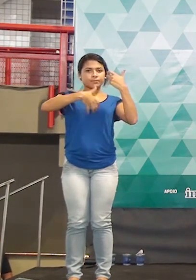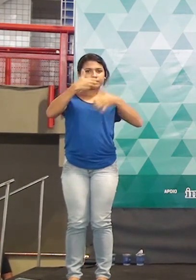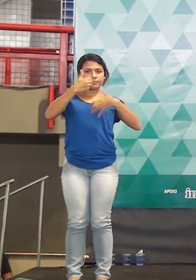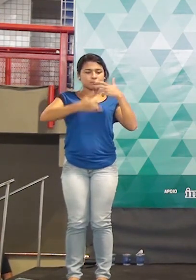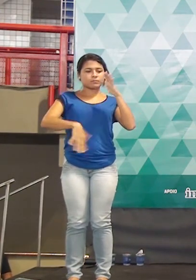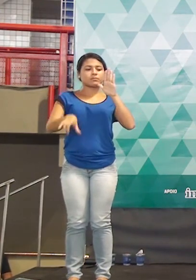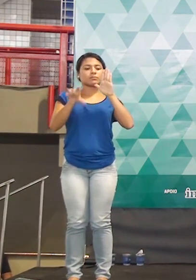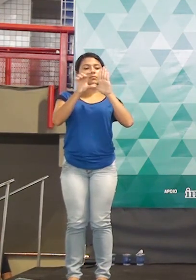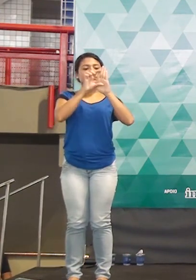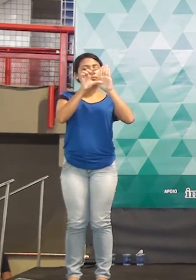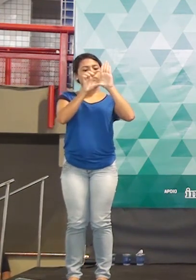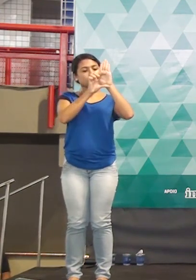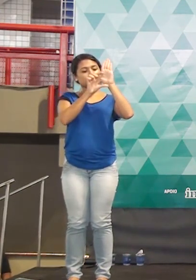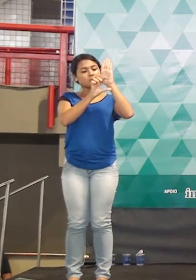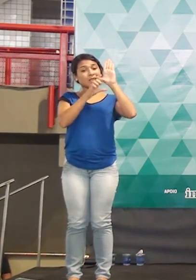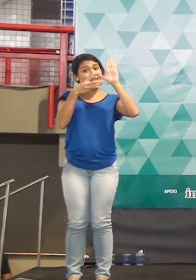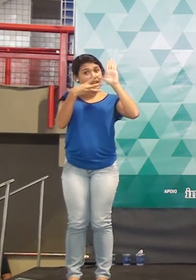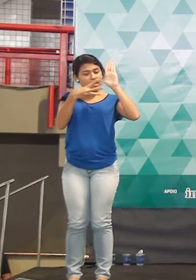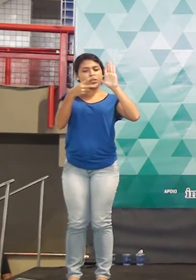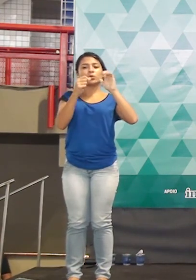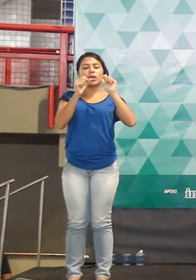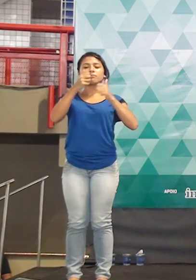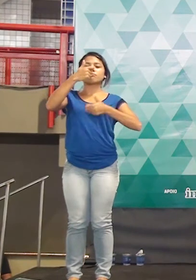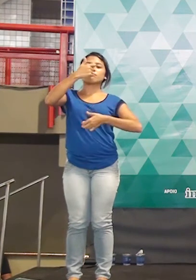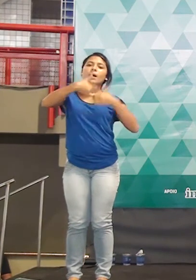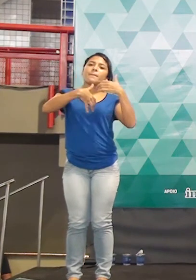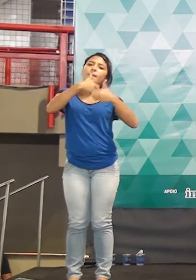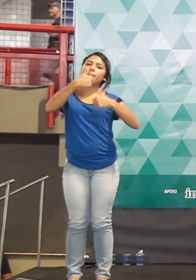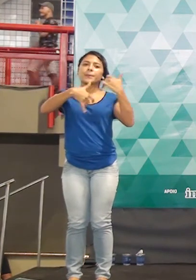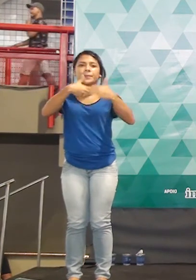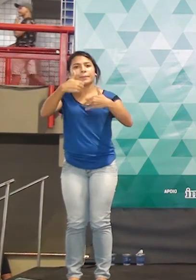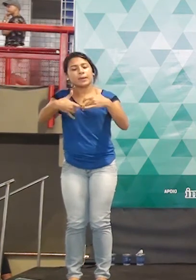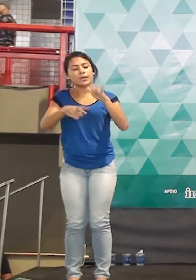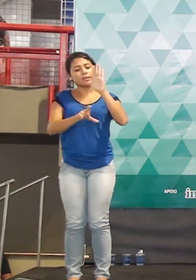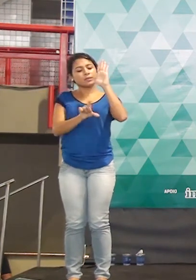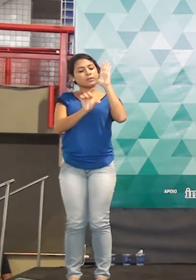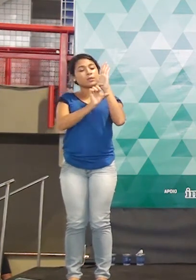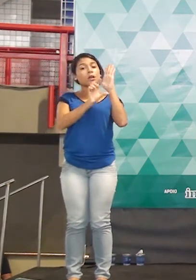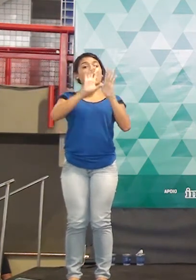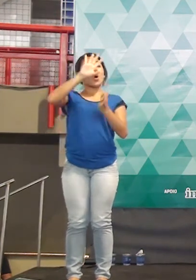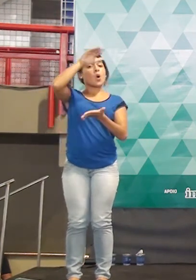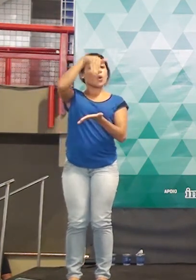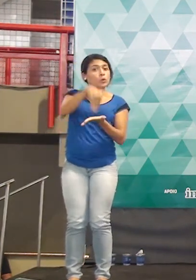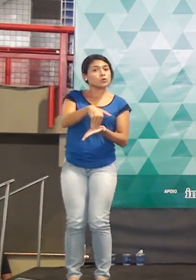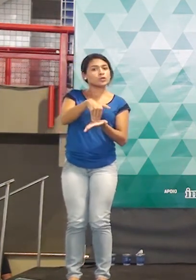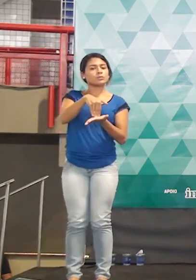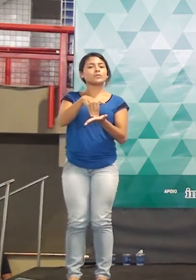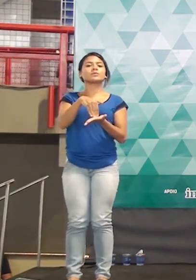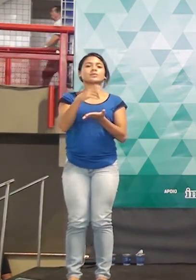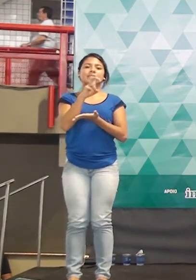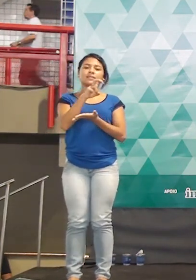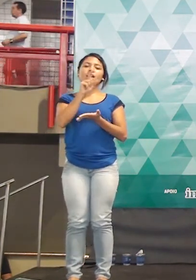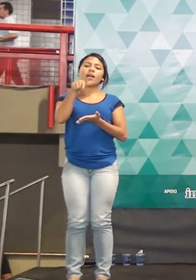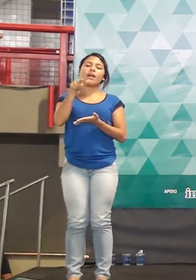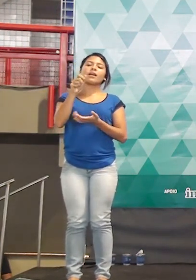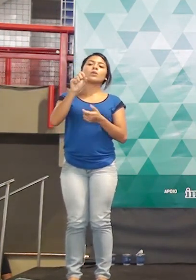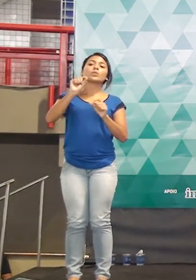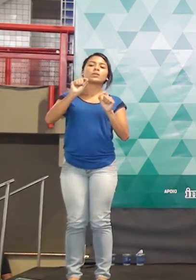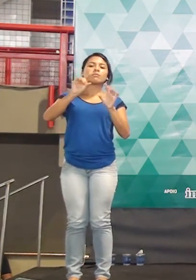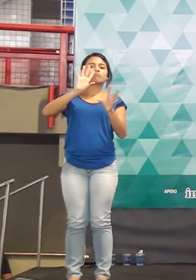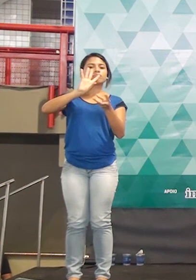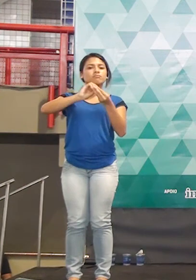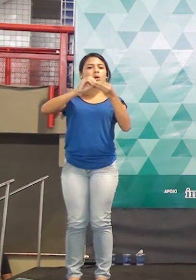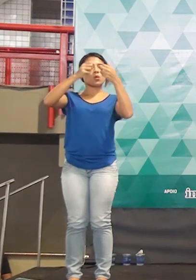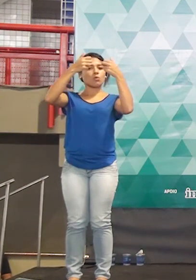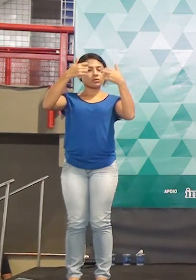para o desenvolvimento e 1 para a conclusão. Por que a professora Gorete, pela experiência que tem,